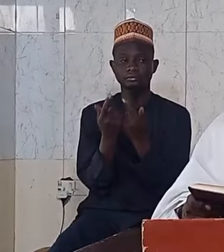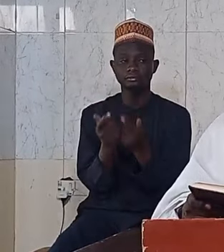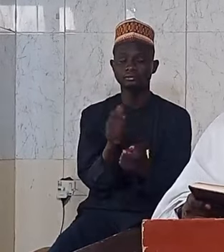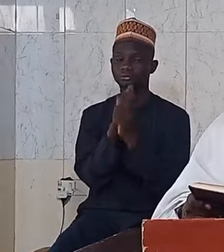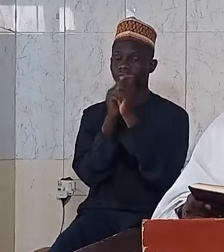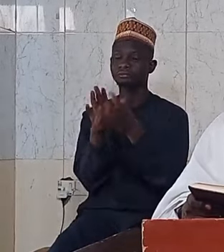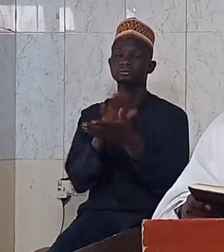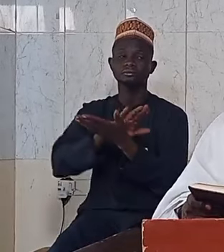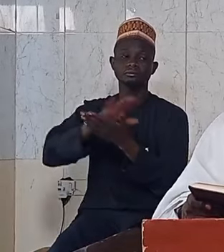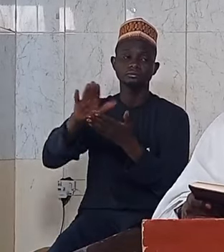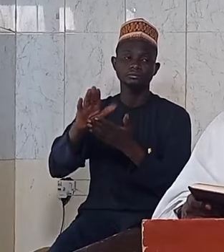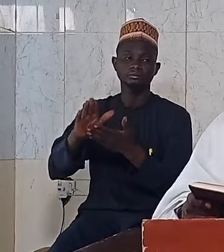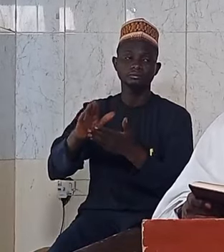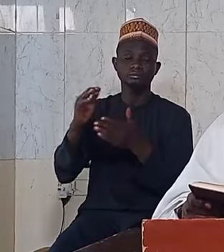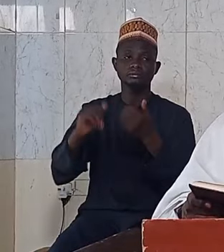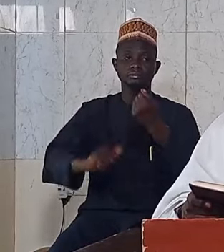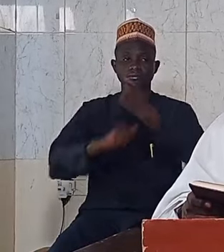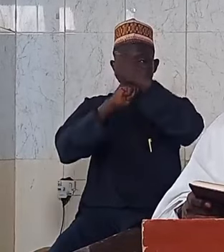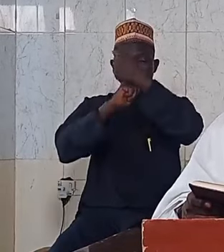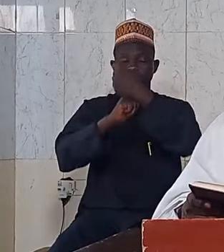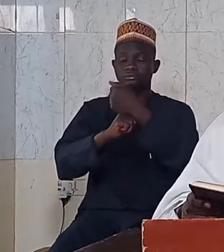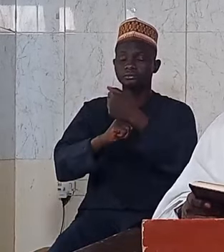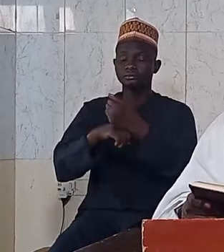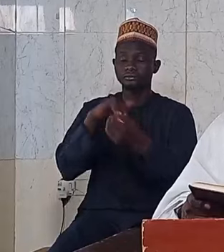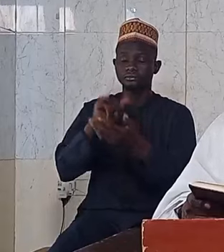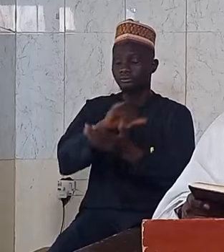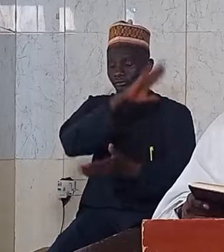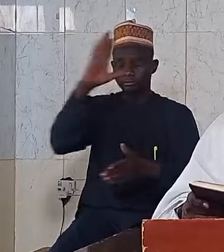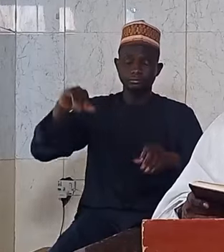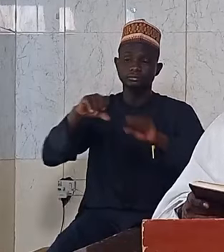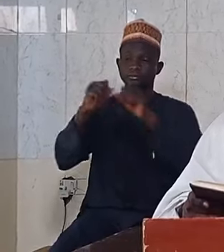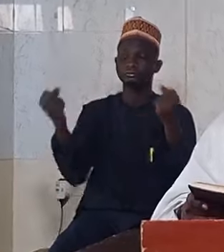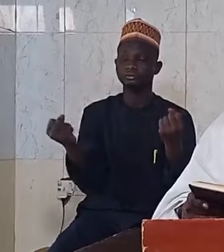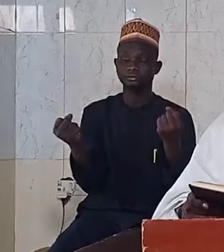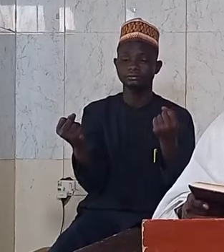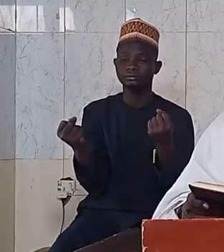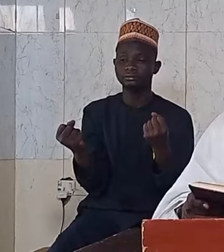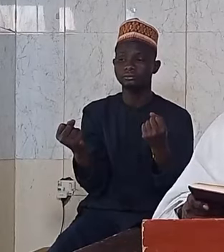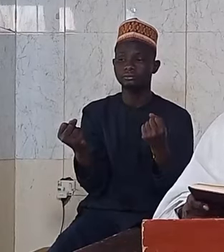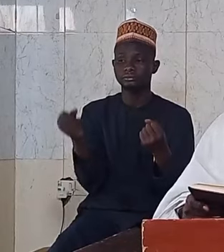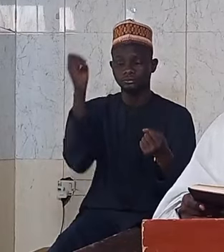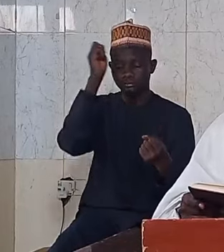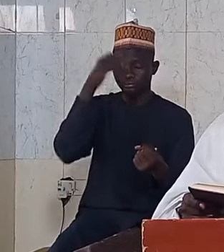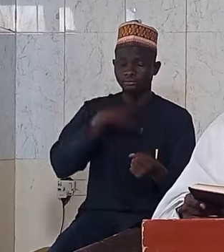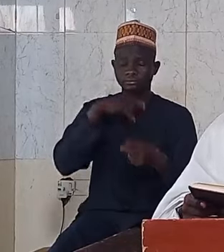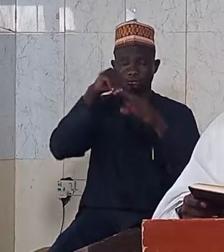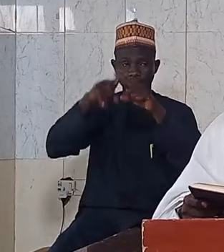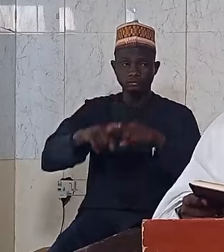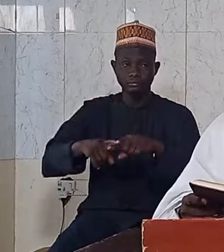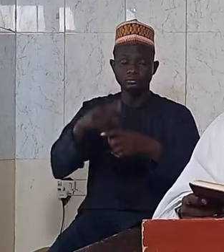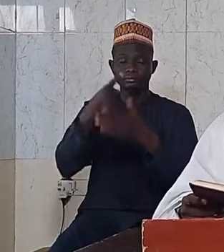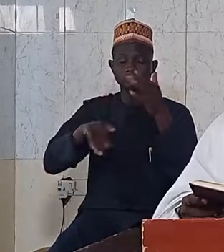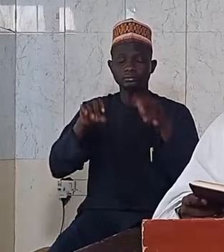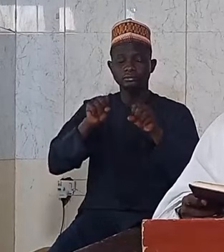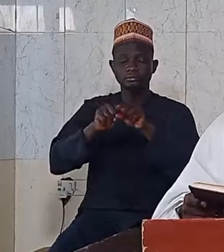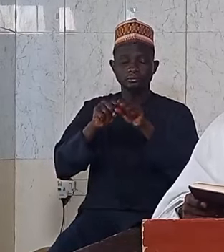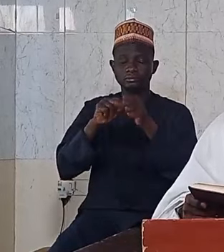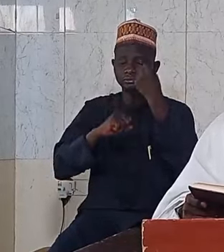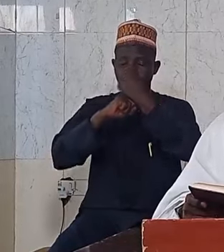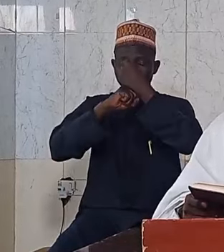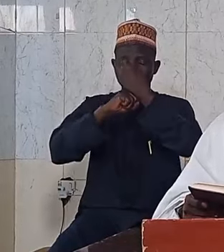تتشي وني جينشكي دبايا كريوة ينا دا مدوغرا منيني وانا مدوغرا